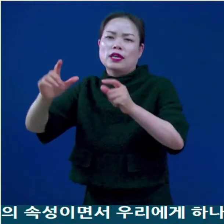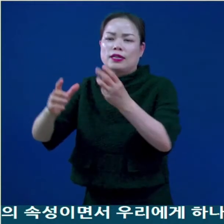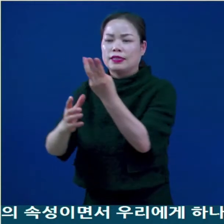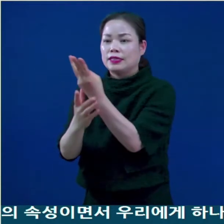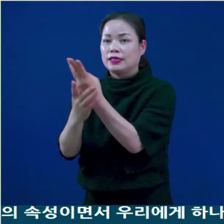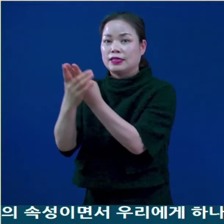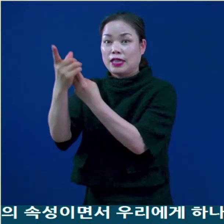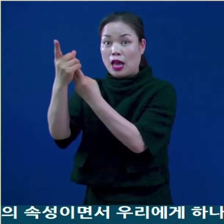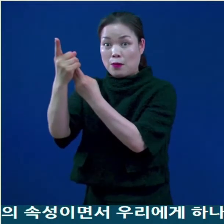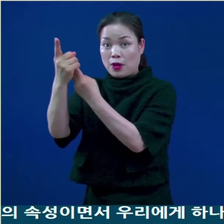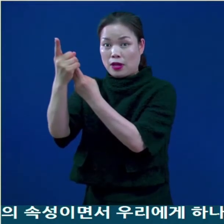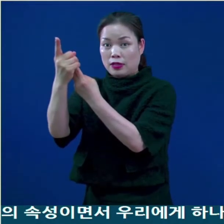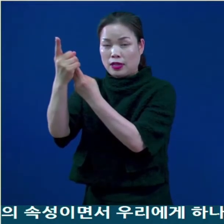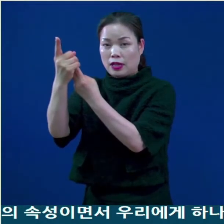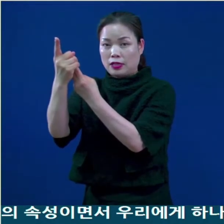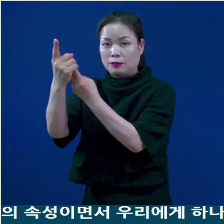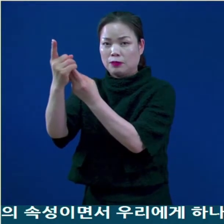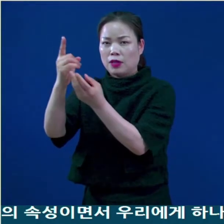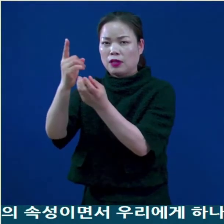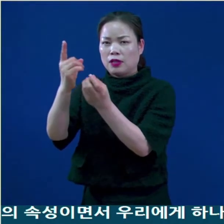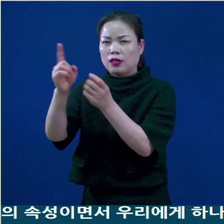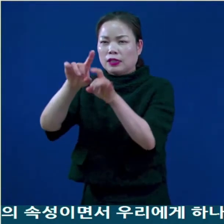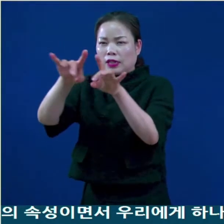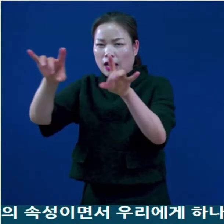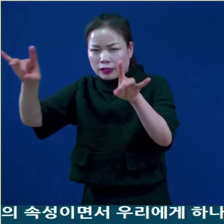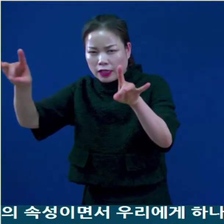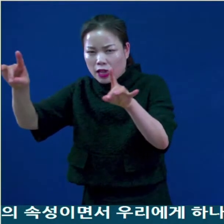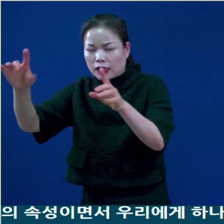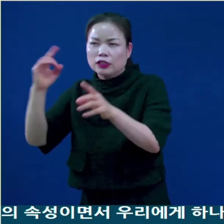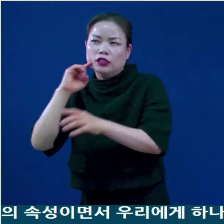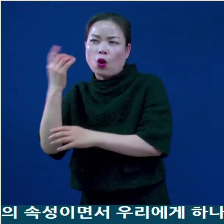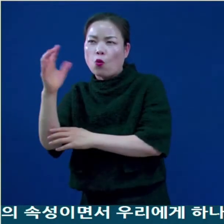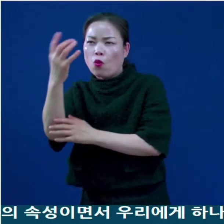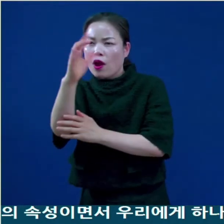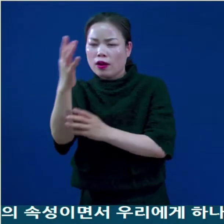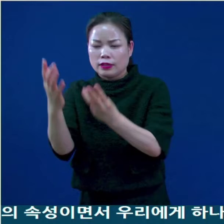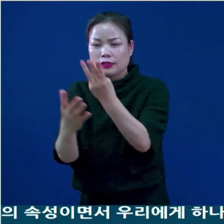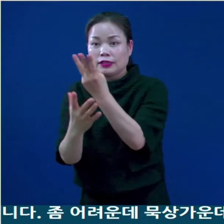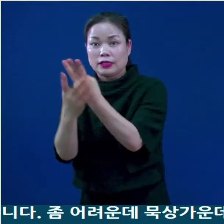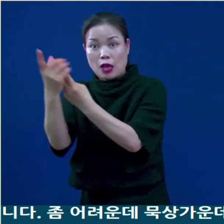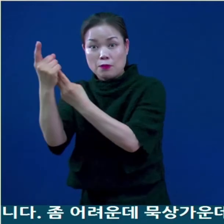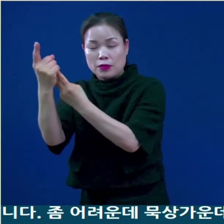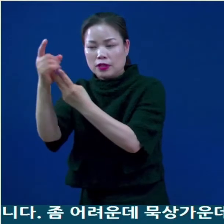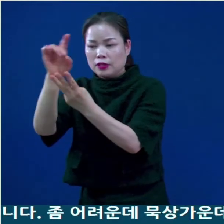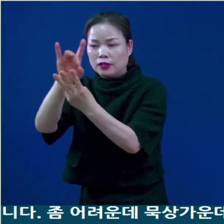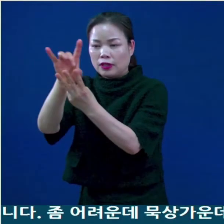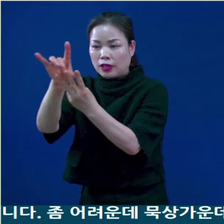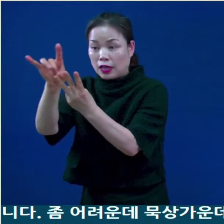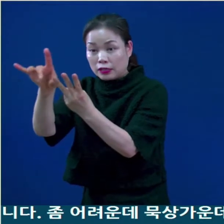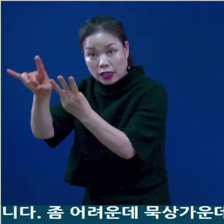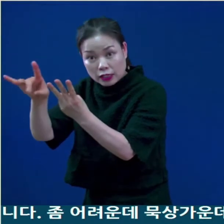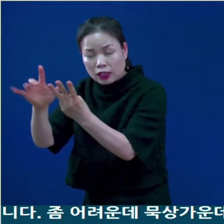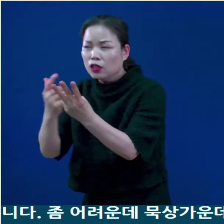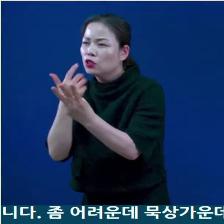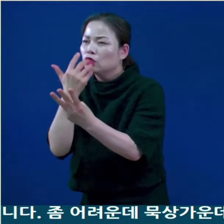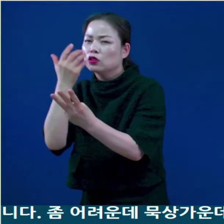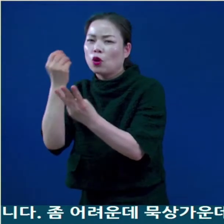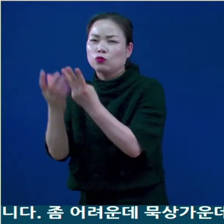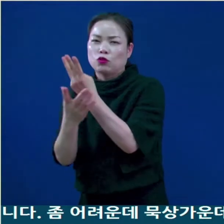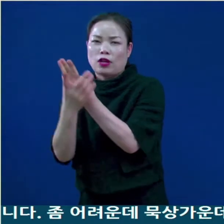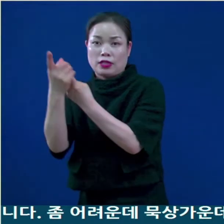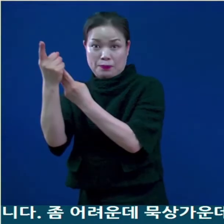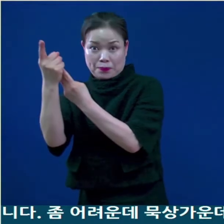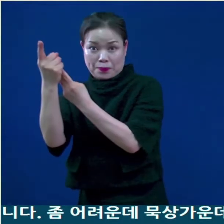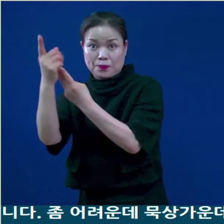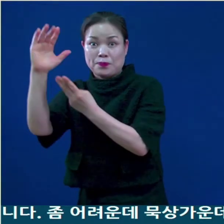하나님의 결속의 모델, 서로 영광을 중심으로 하나님이 이렇게 성부, 성자, 성령 하나님이 이게 하나가 되는